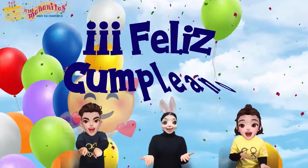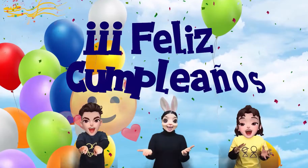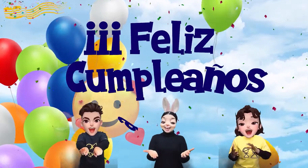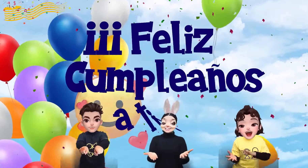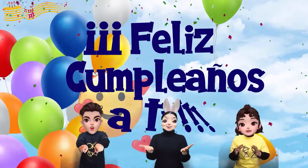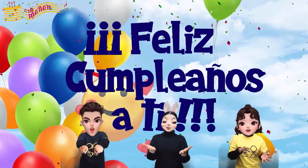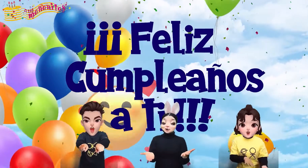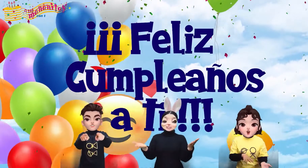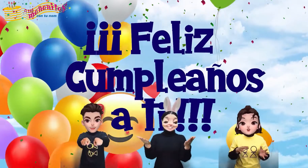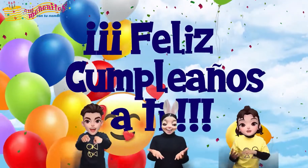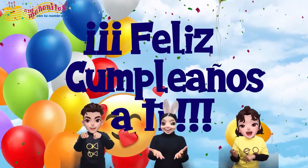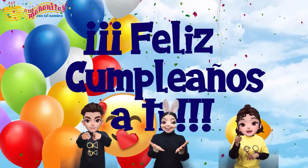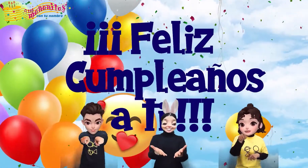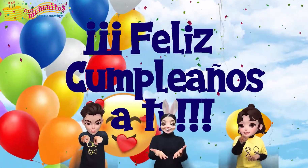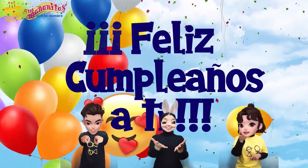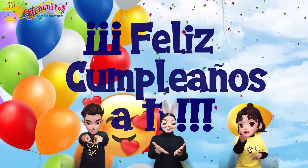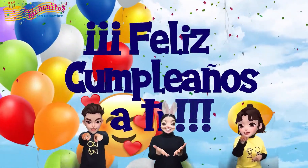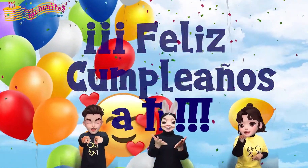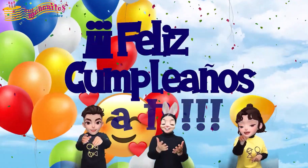no